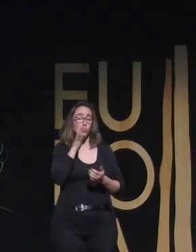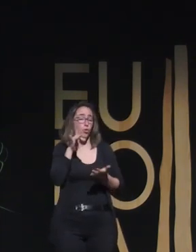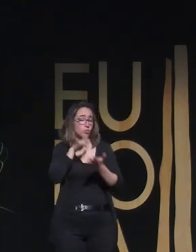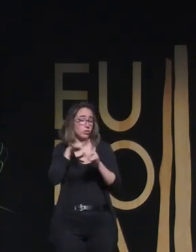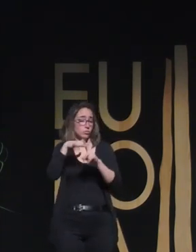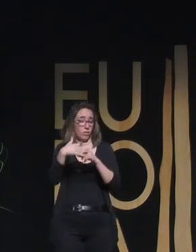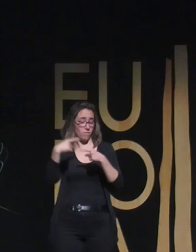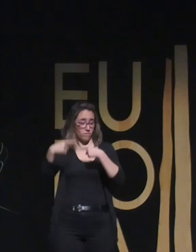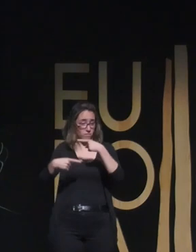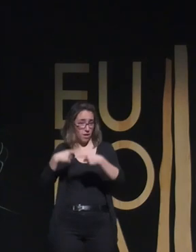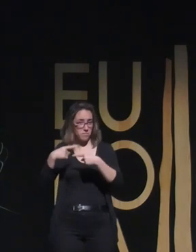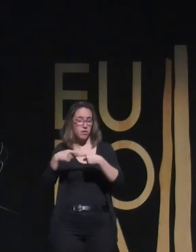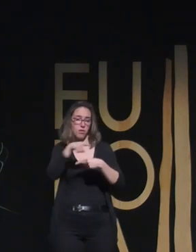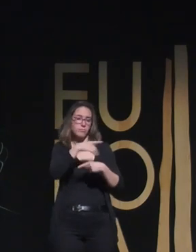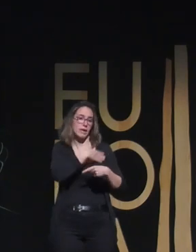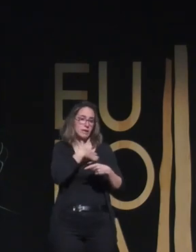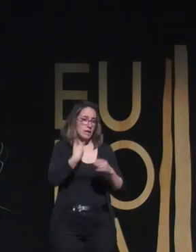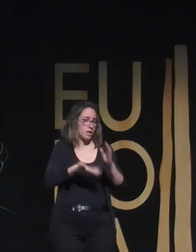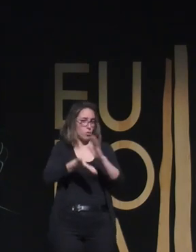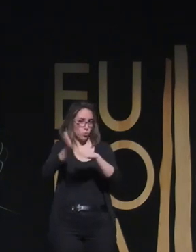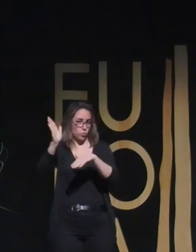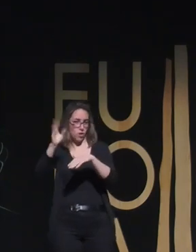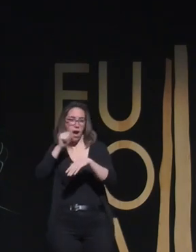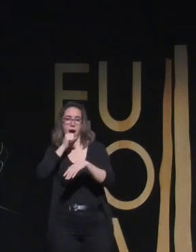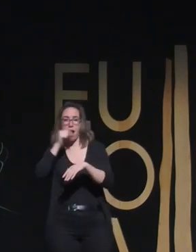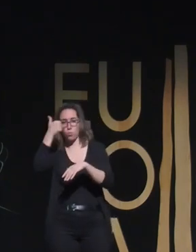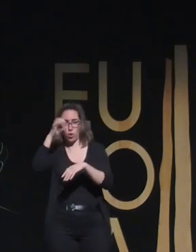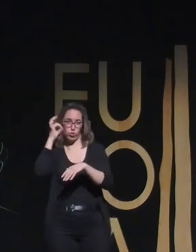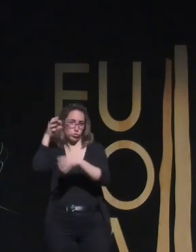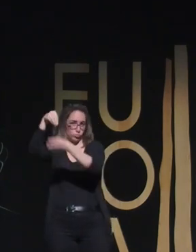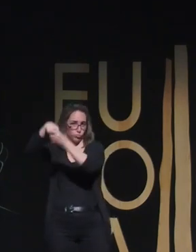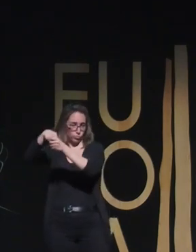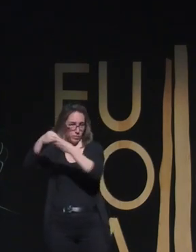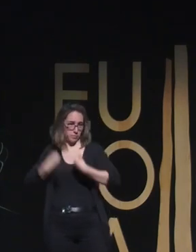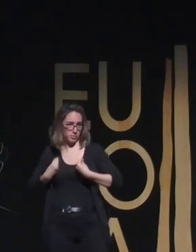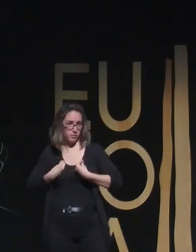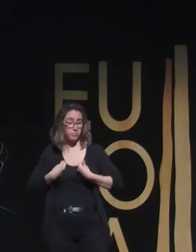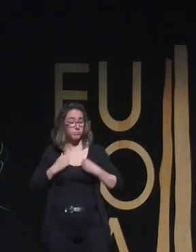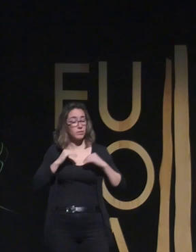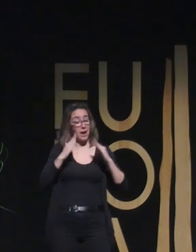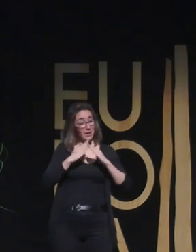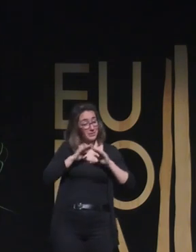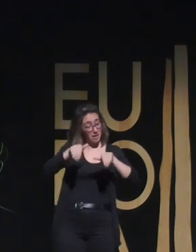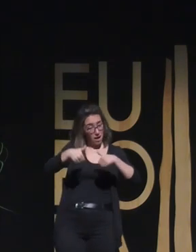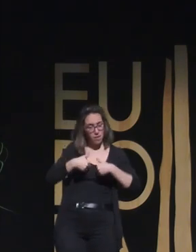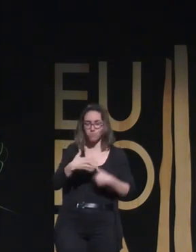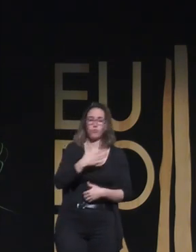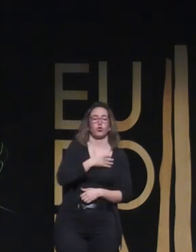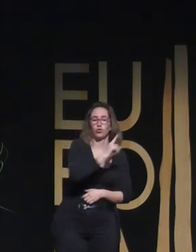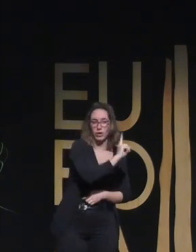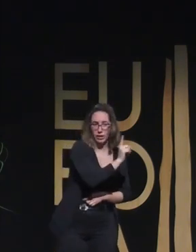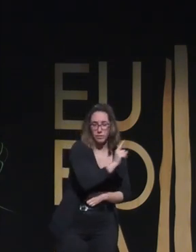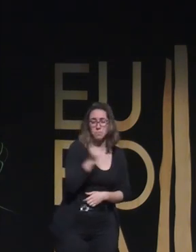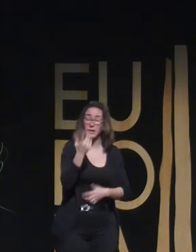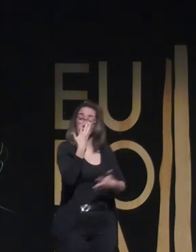demás, pues ha decidido ir a vivir a casa de los abuelos. Sí. Y entonces no quiere volver a casa y las excusas